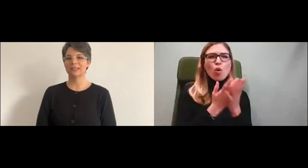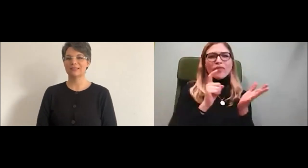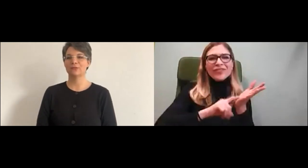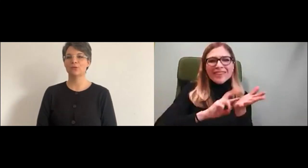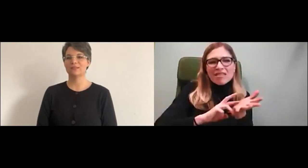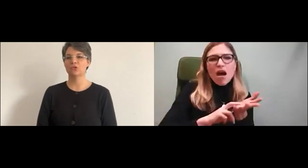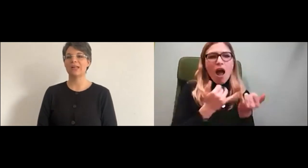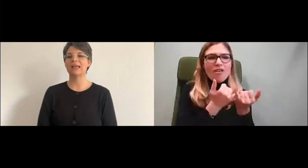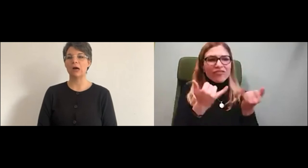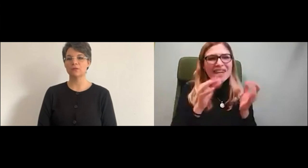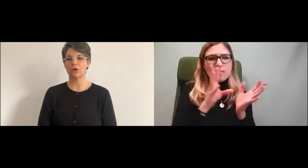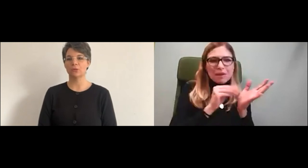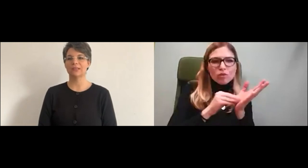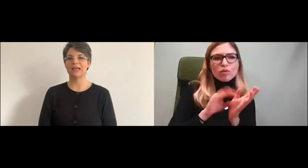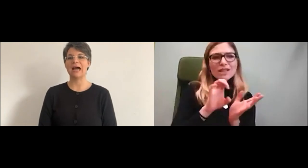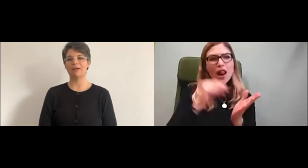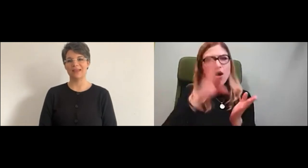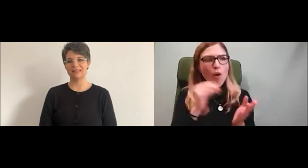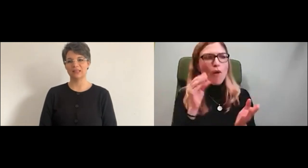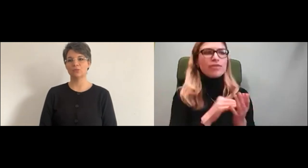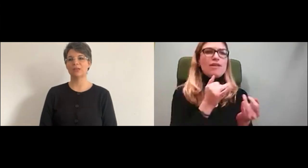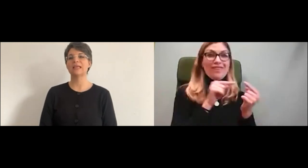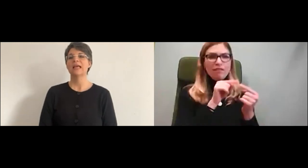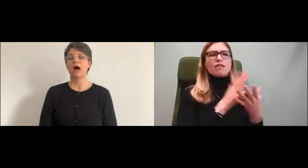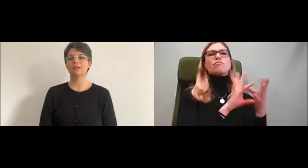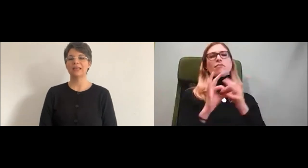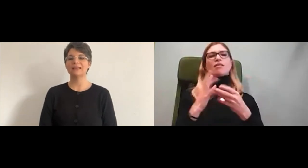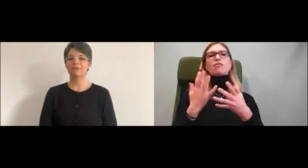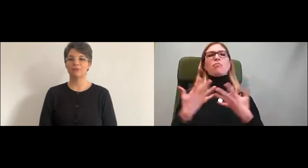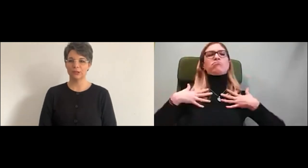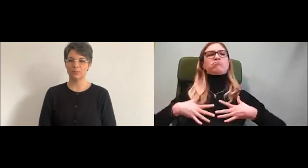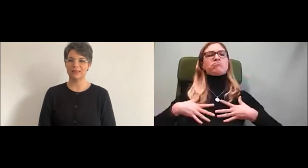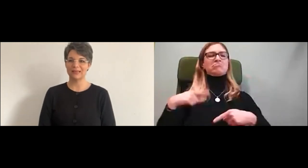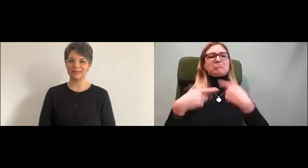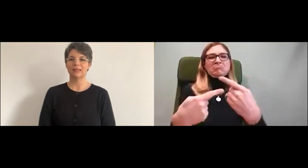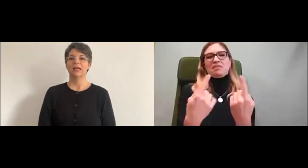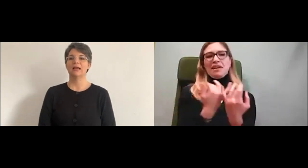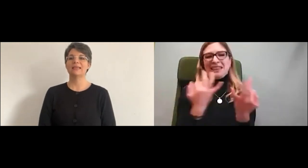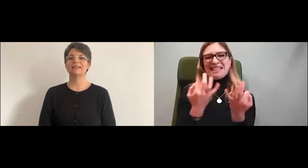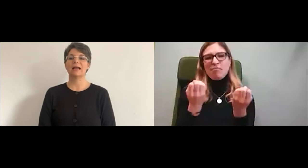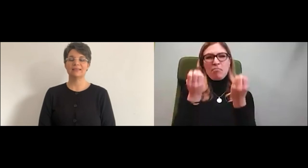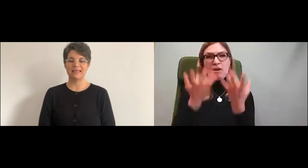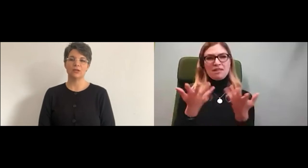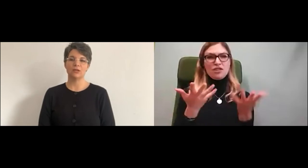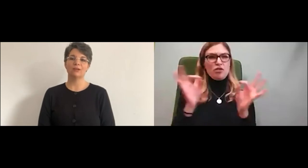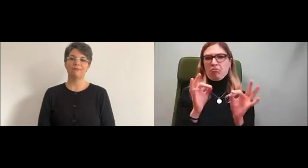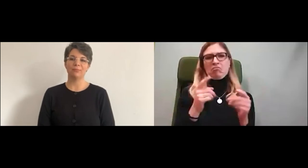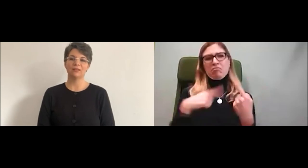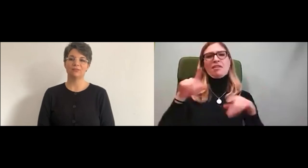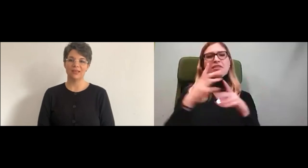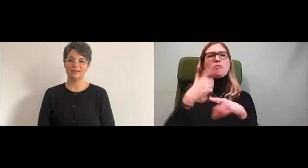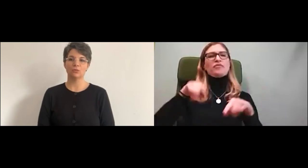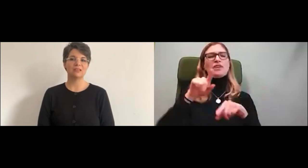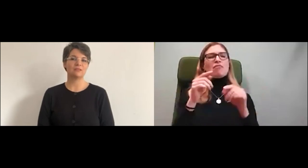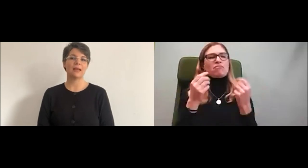natürlich deutlich das Gefühl, das stellt eine Herausforderung dar. Aber wer sich natürlich auch digital fortgebildet hat, ist da sehr, sehr gut